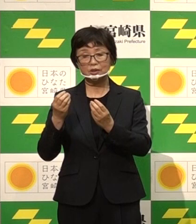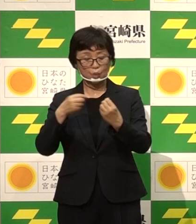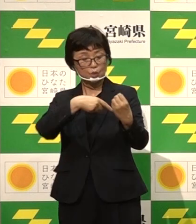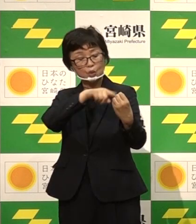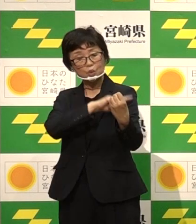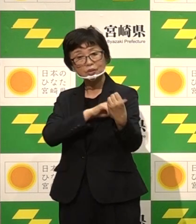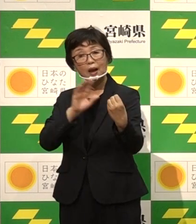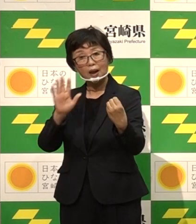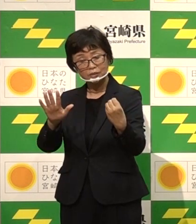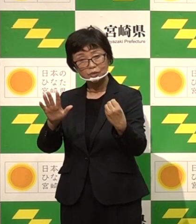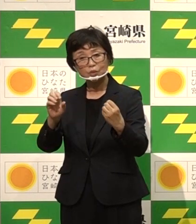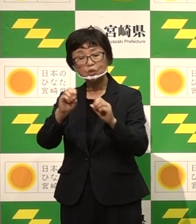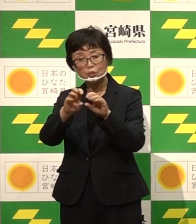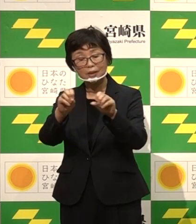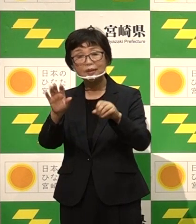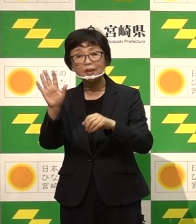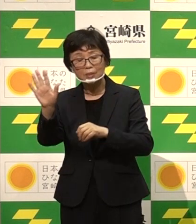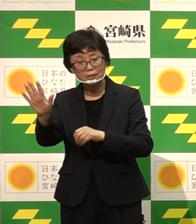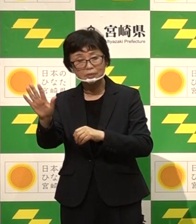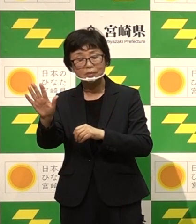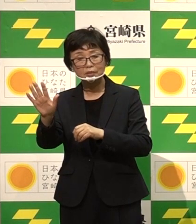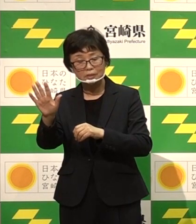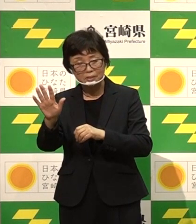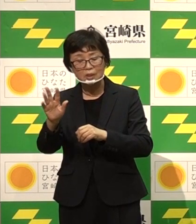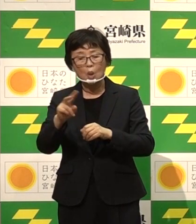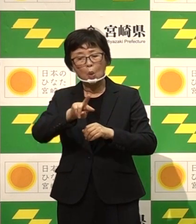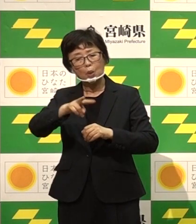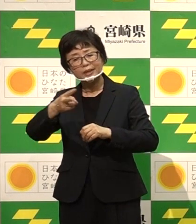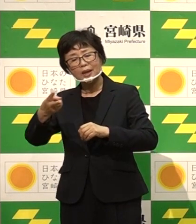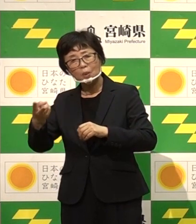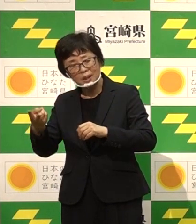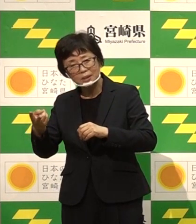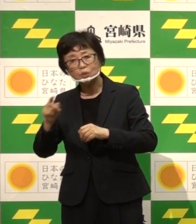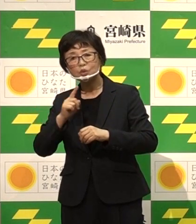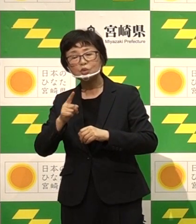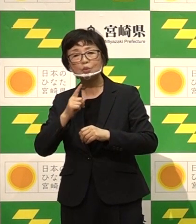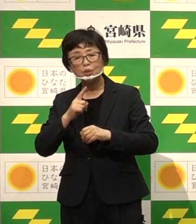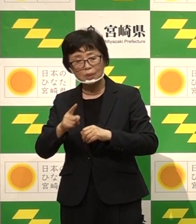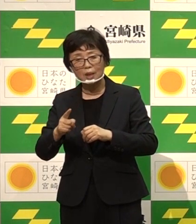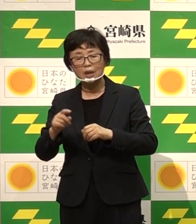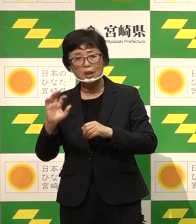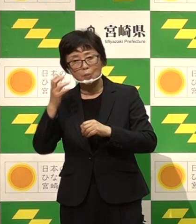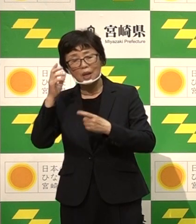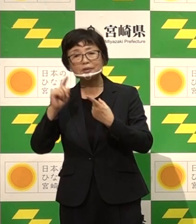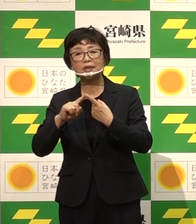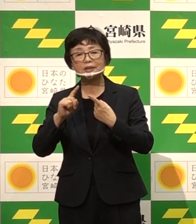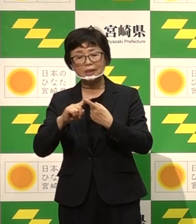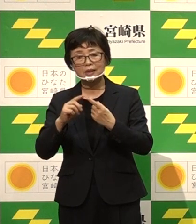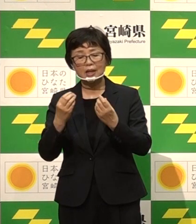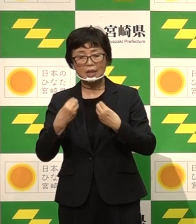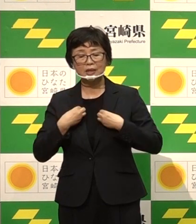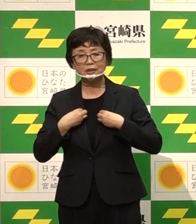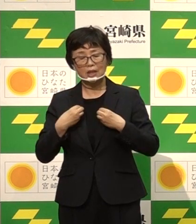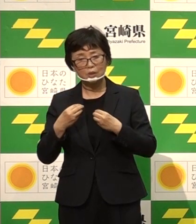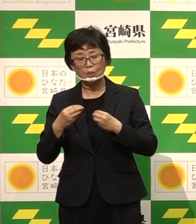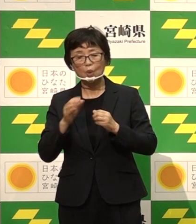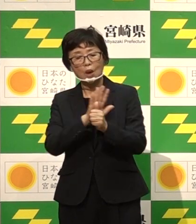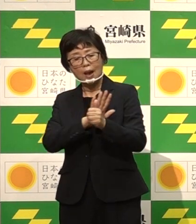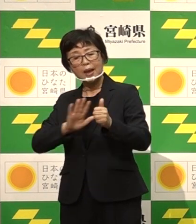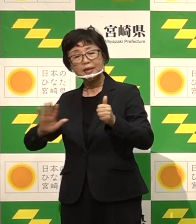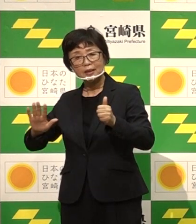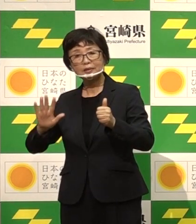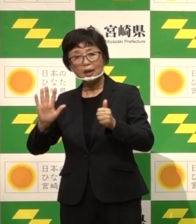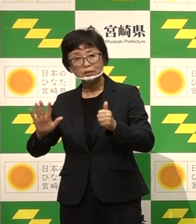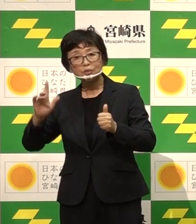、BA.5 系統への置き換わりというものがこの爆発的な感染拡大の背景にある